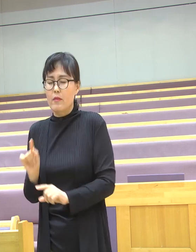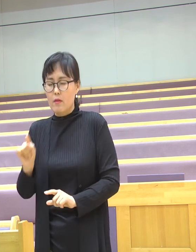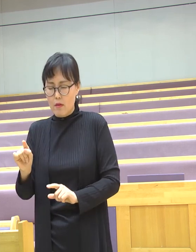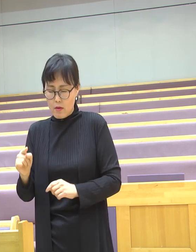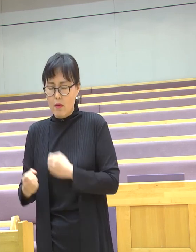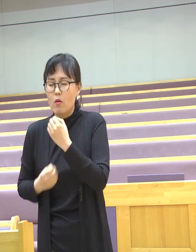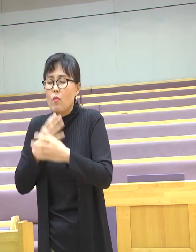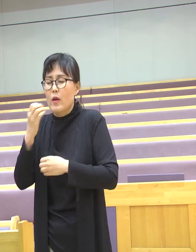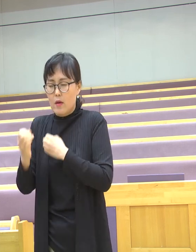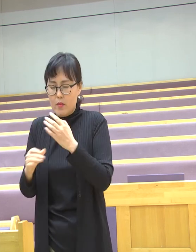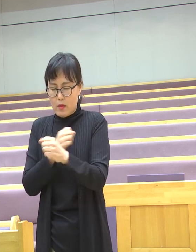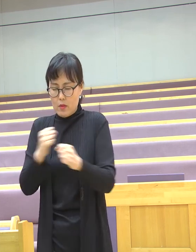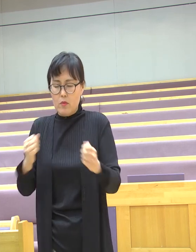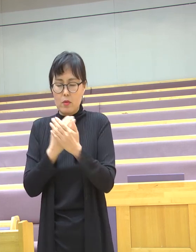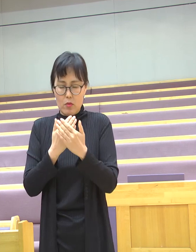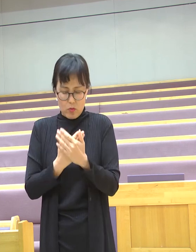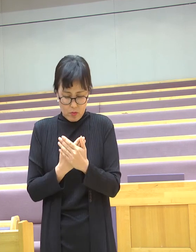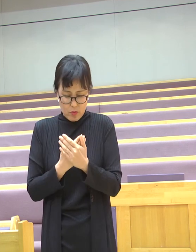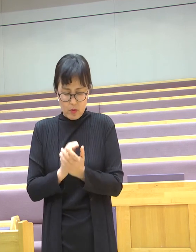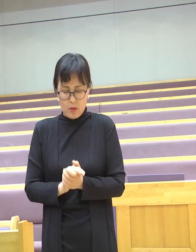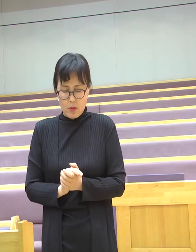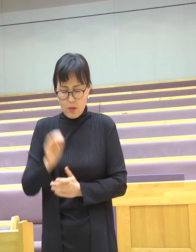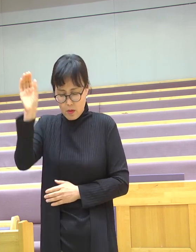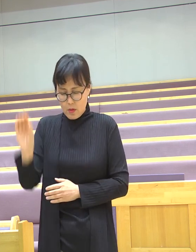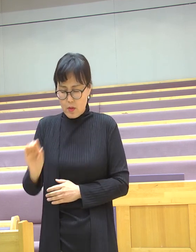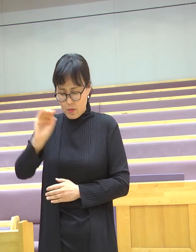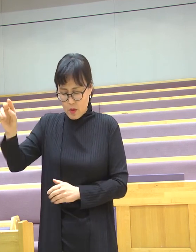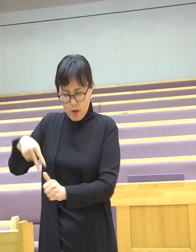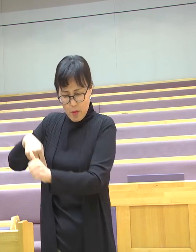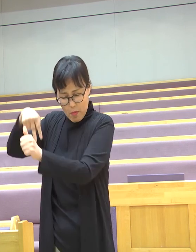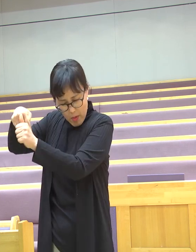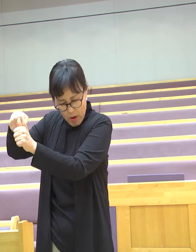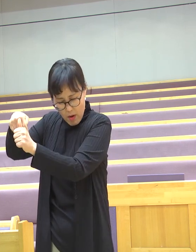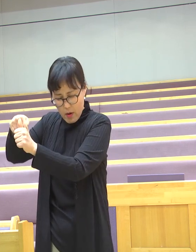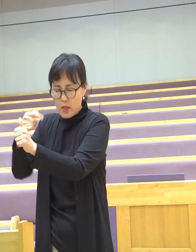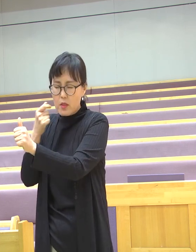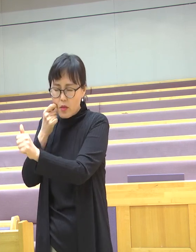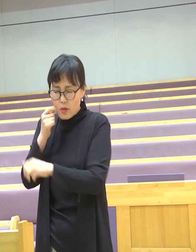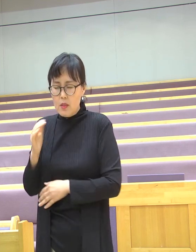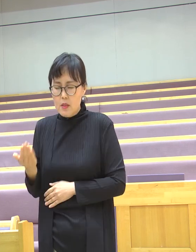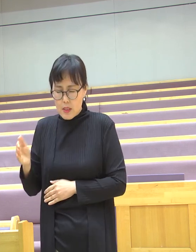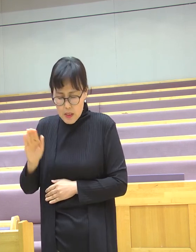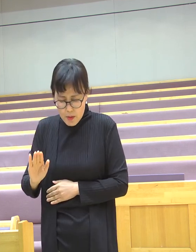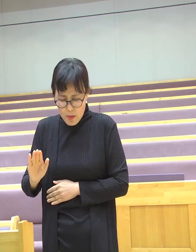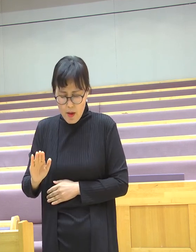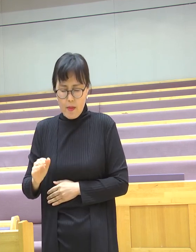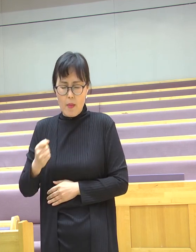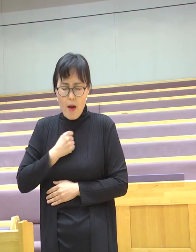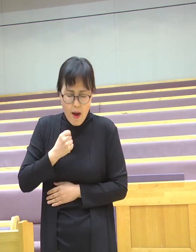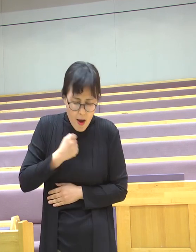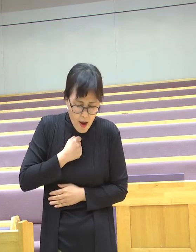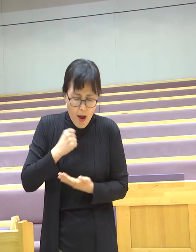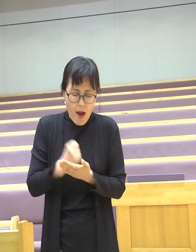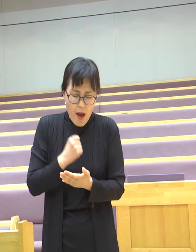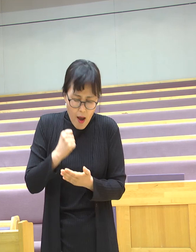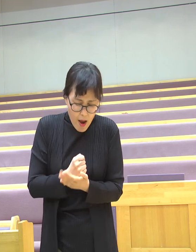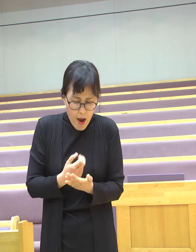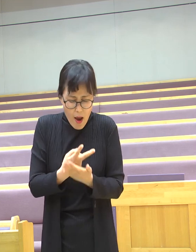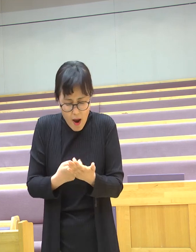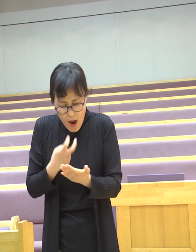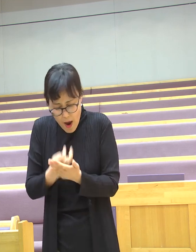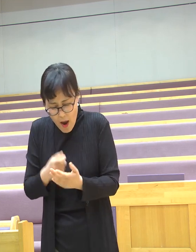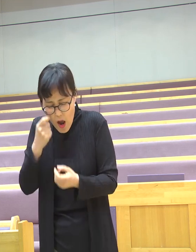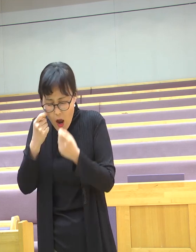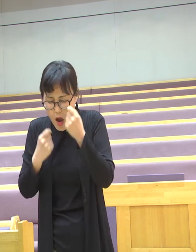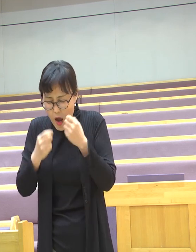주옵소서. 주님과 함께 십자가에 매달리지는 못했어도 안타까운 마음으로 발을 구르고 가슴을 쥐어뜯고